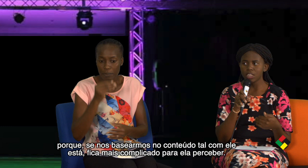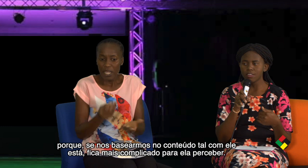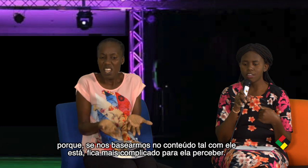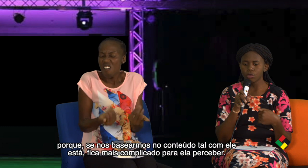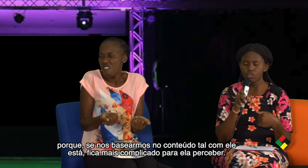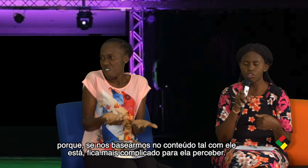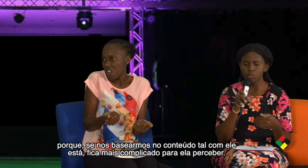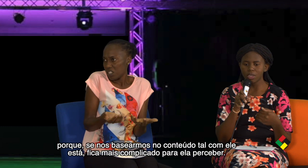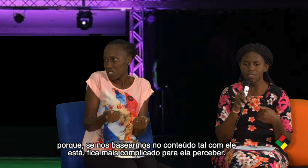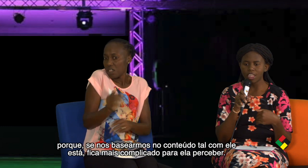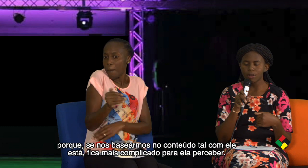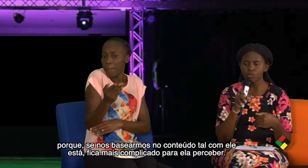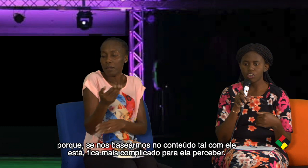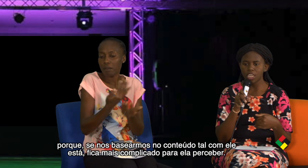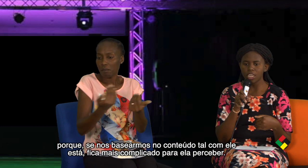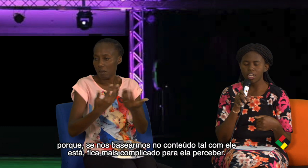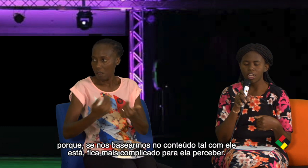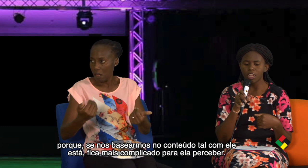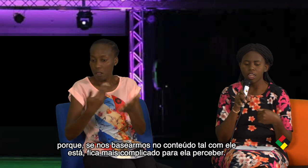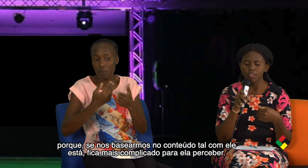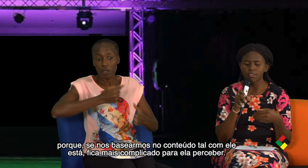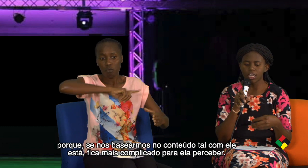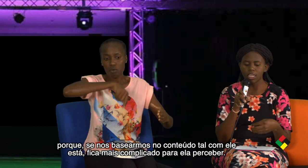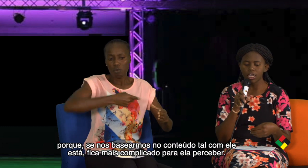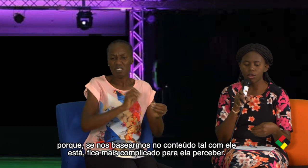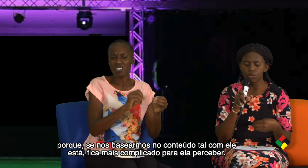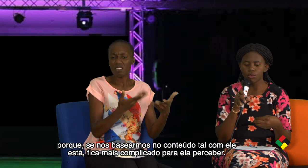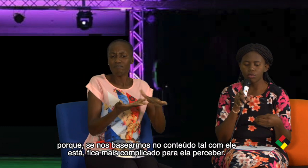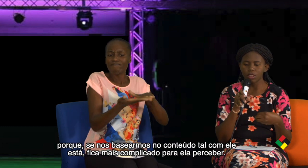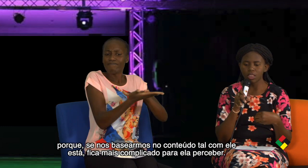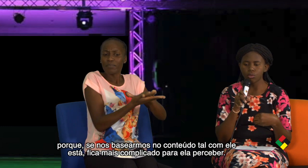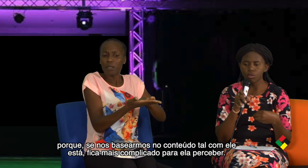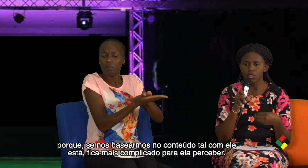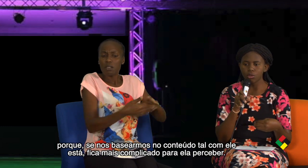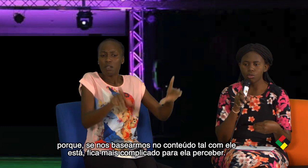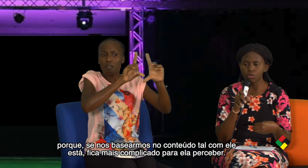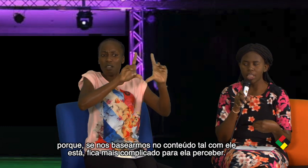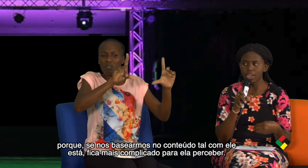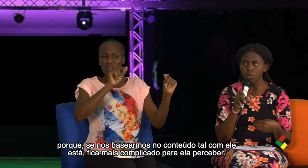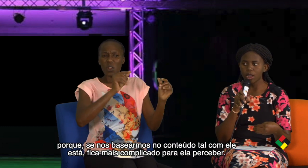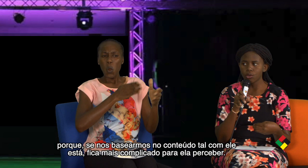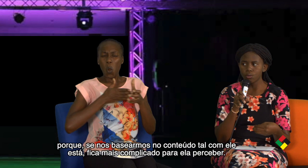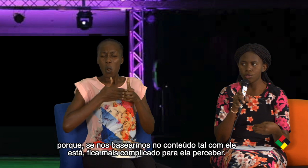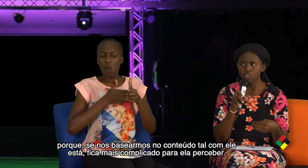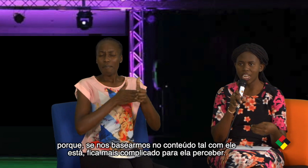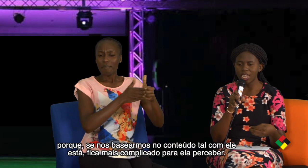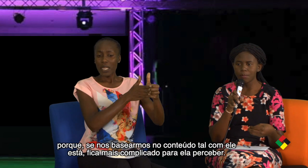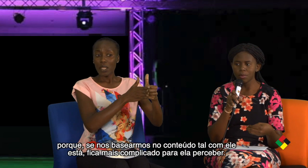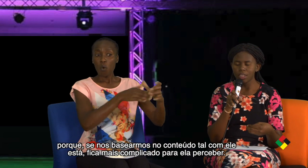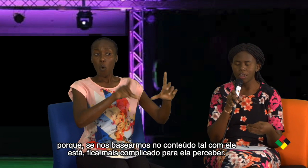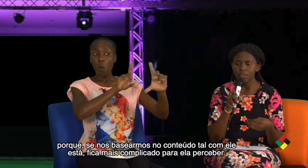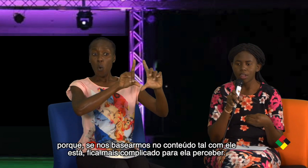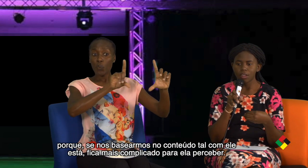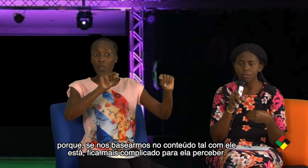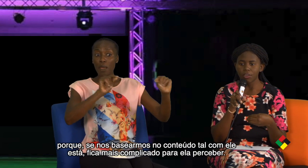se nós nos baseamos em seguir o conteúdo tal qual como está, fica